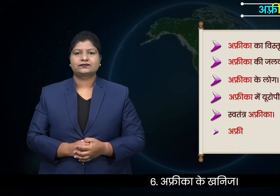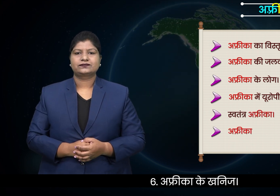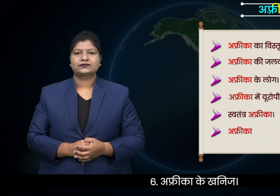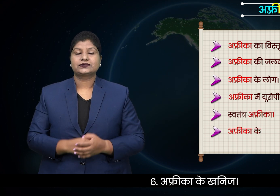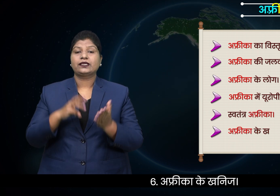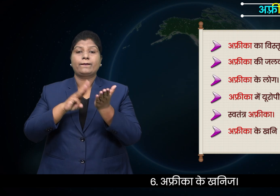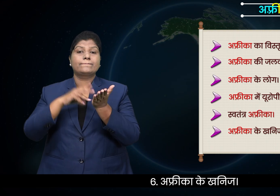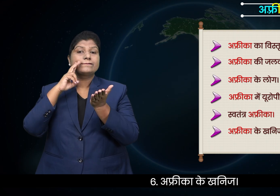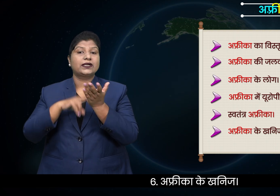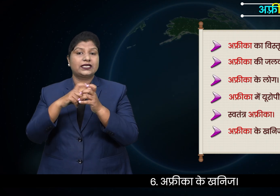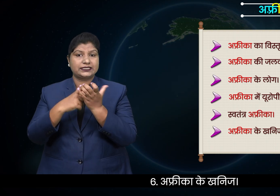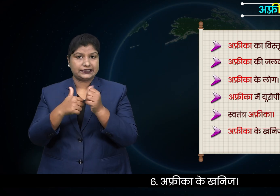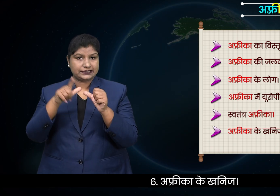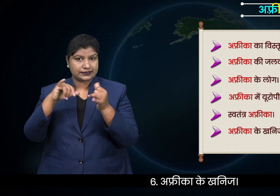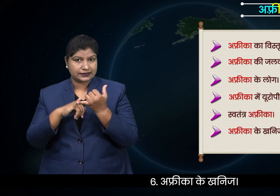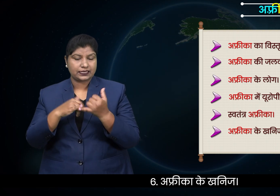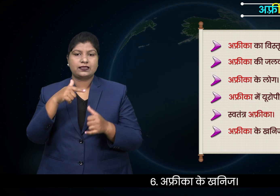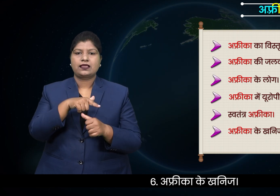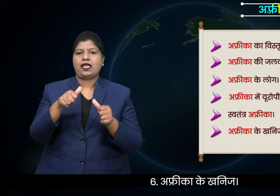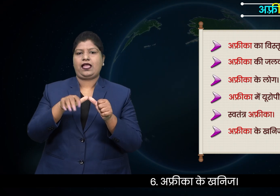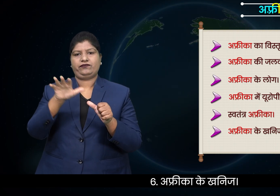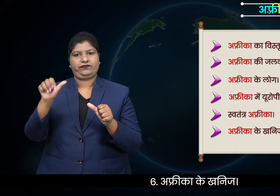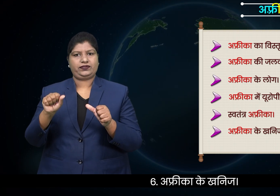6. अफ्रीका के खनिज।